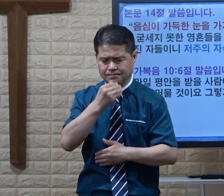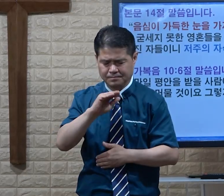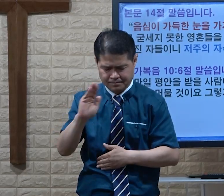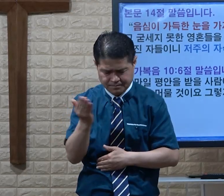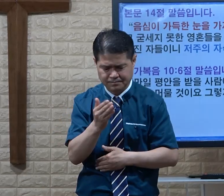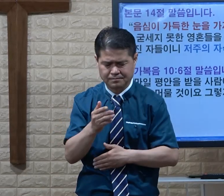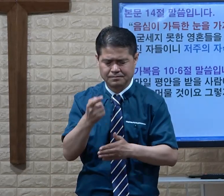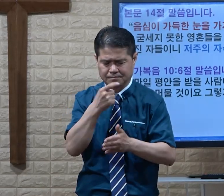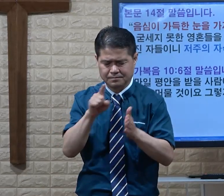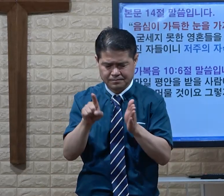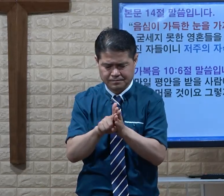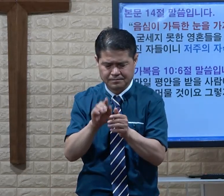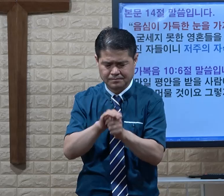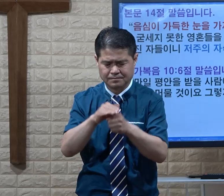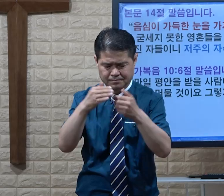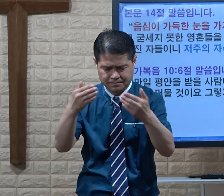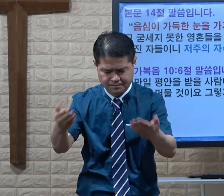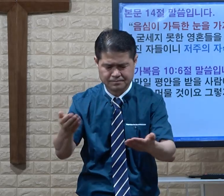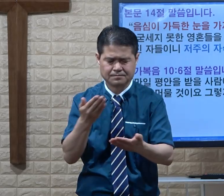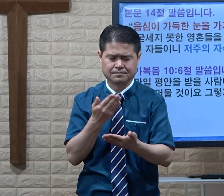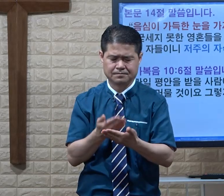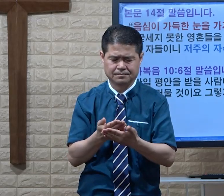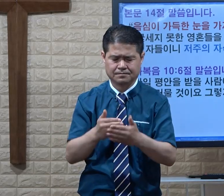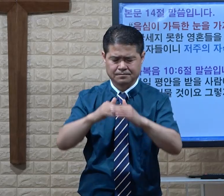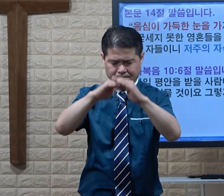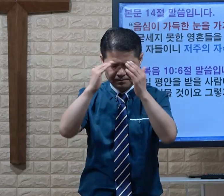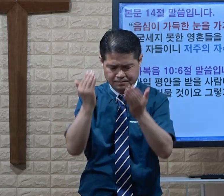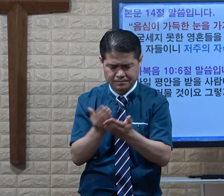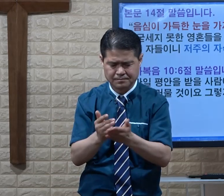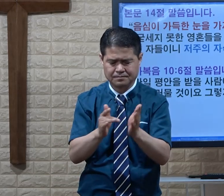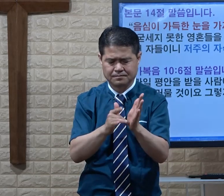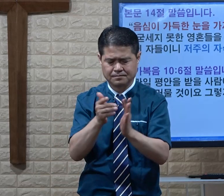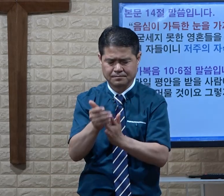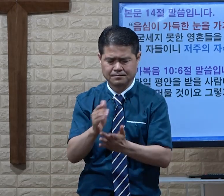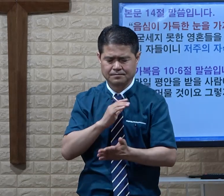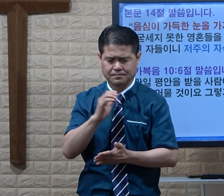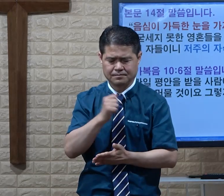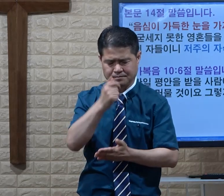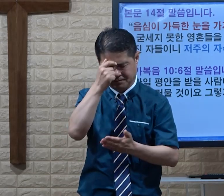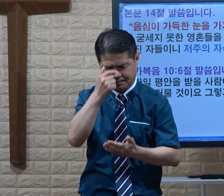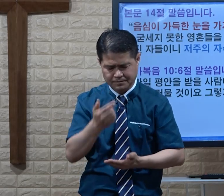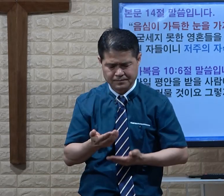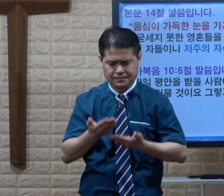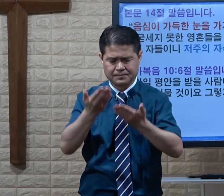변화하는 깊은 삶을 허락하여 주옵소서. 모든 말씀 예수님이